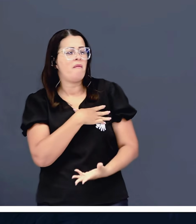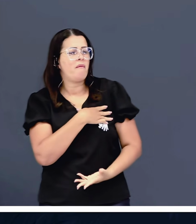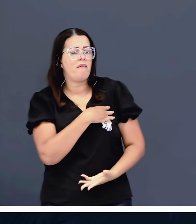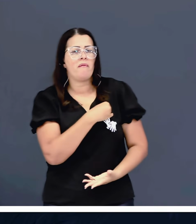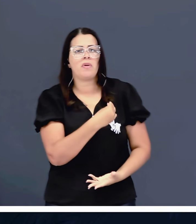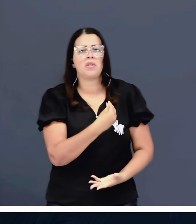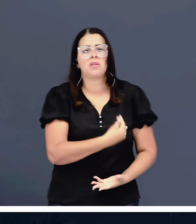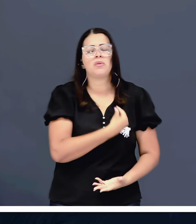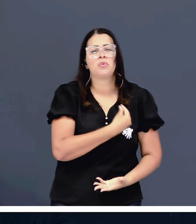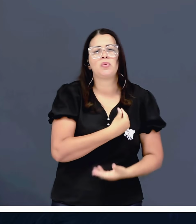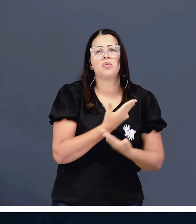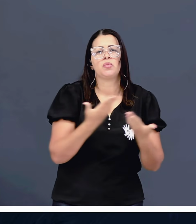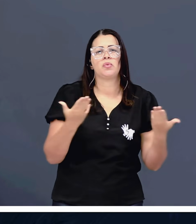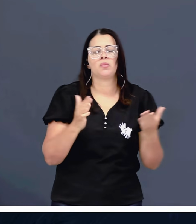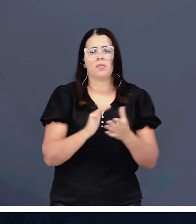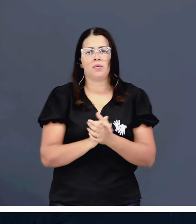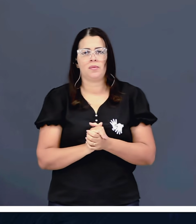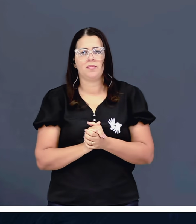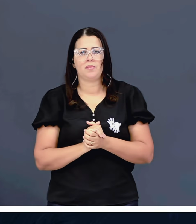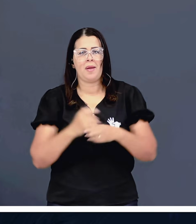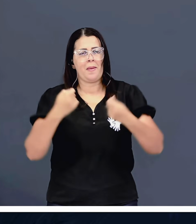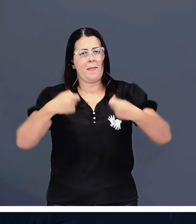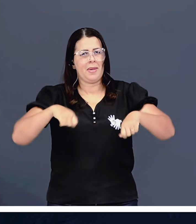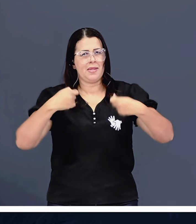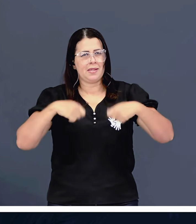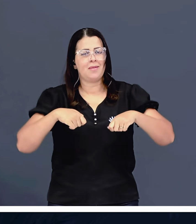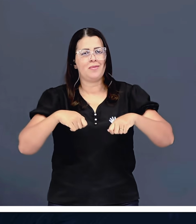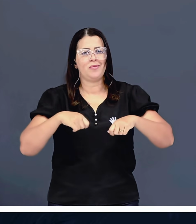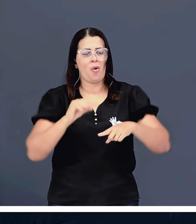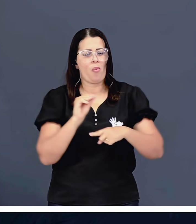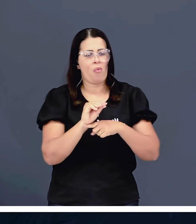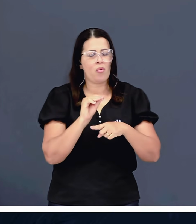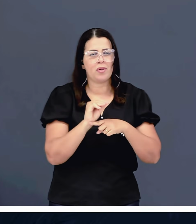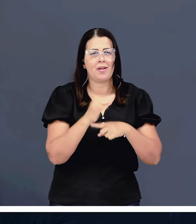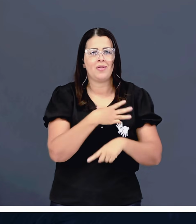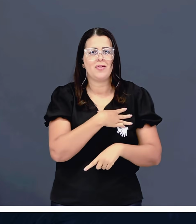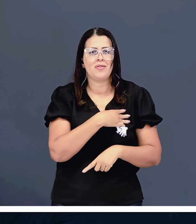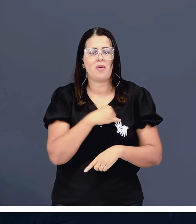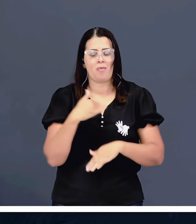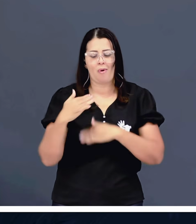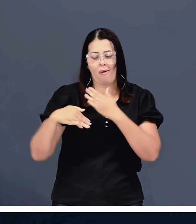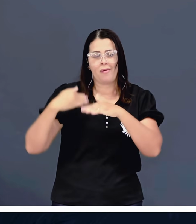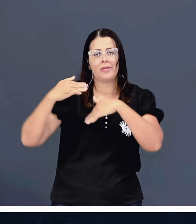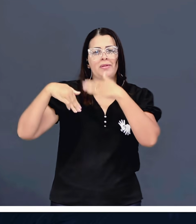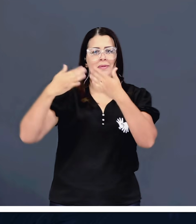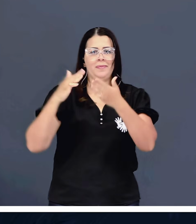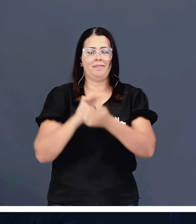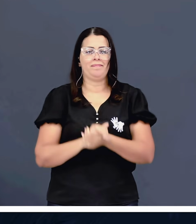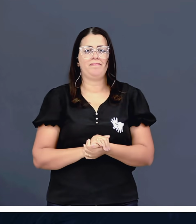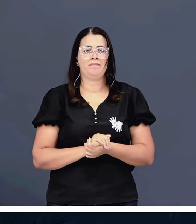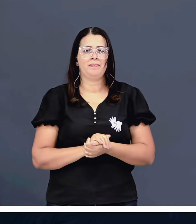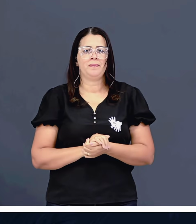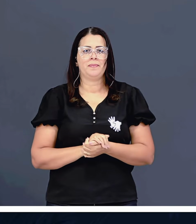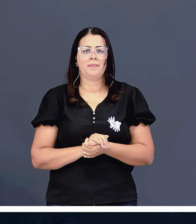filhos? Nós precisamos criar os nossos filhos, irmãos, para a bênção e para a prosperidade.